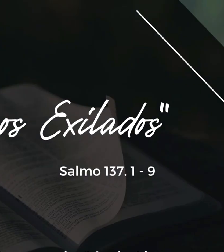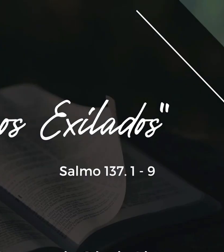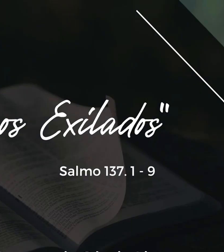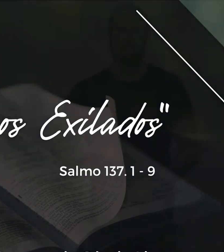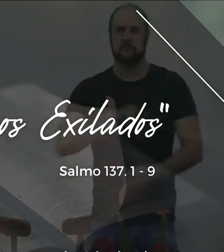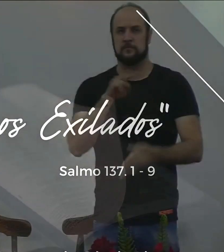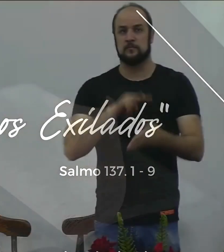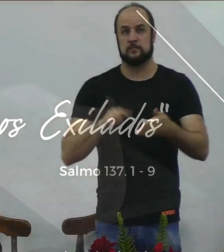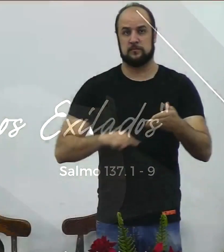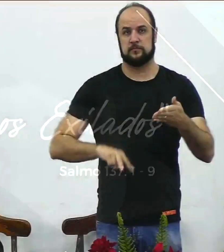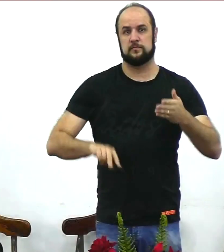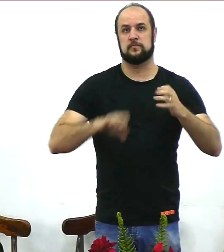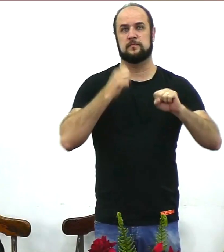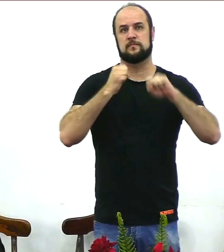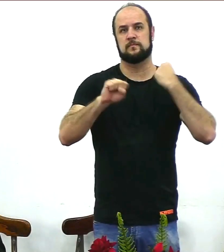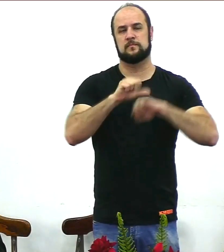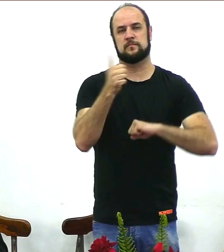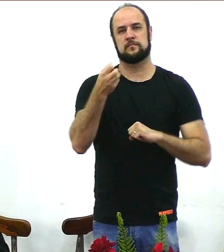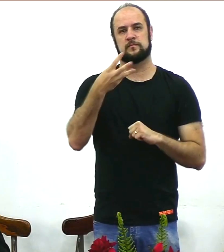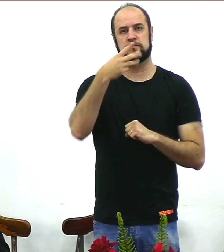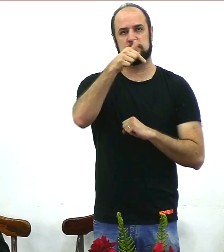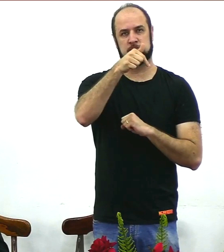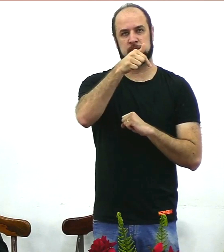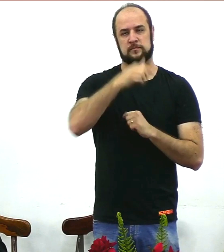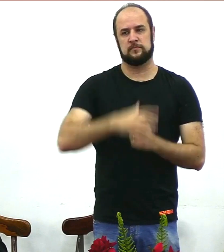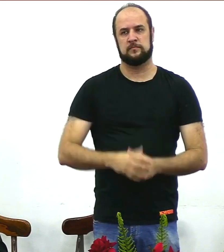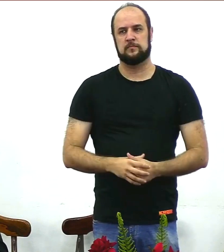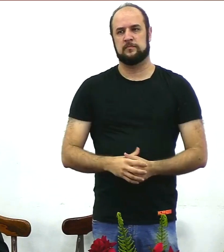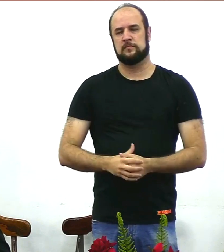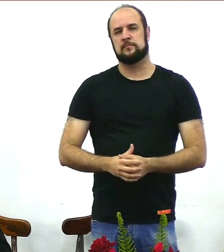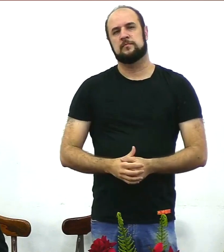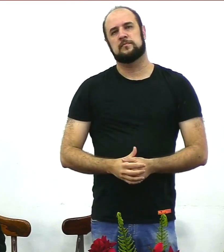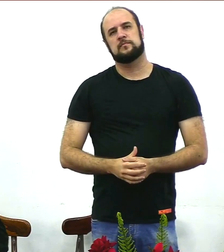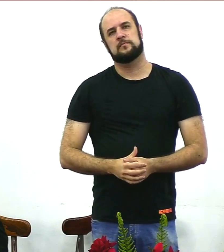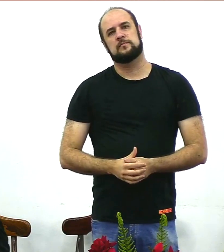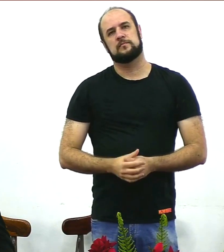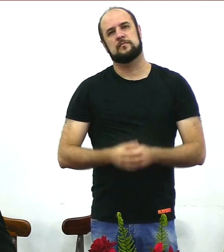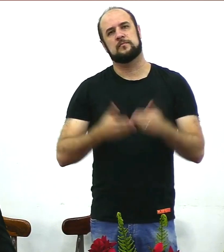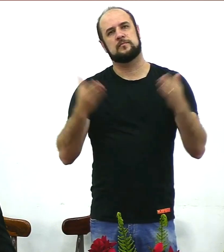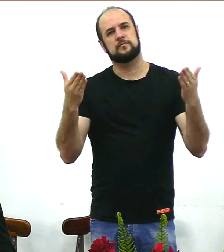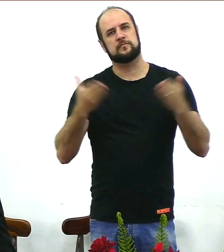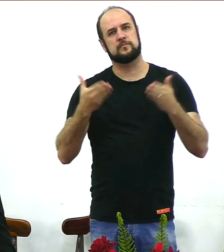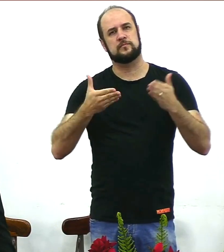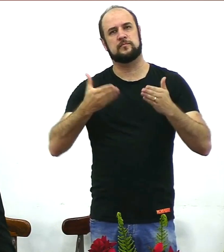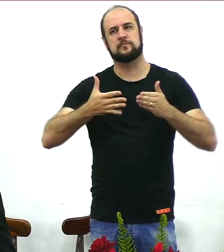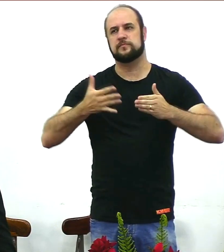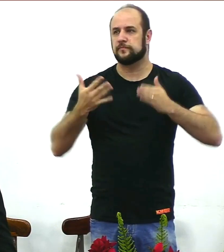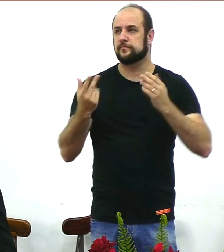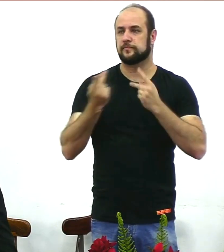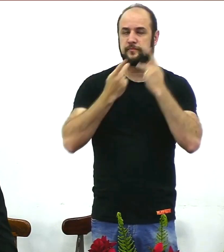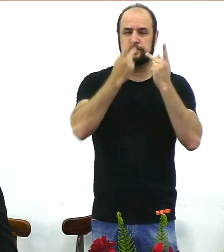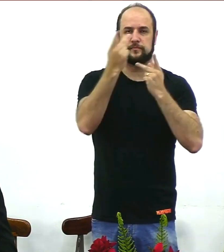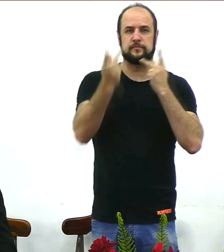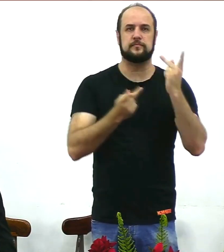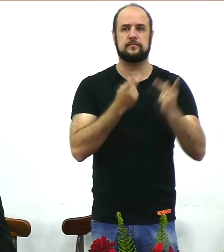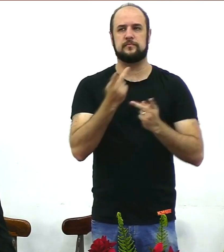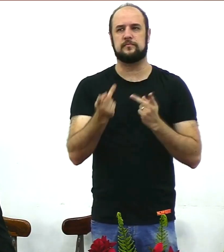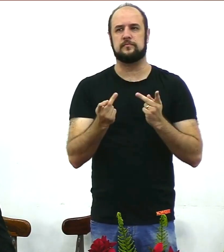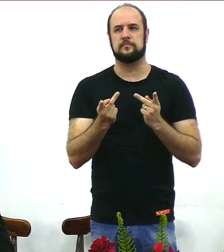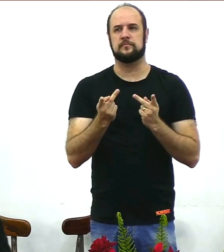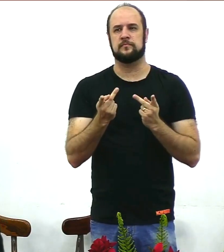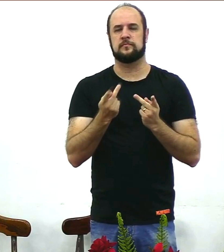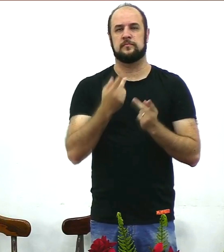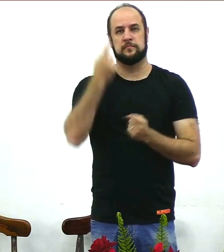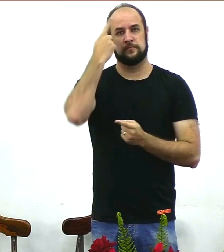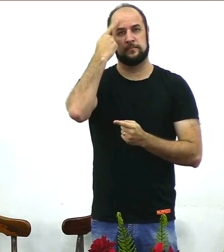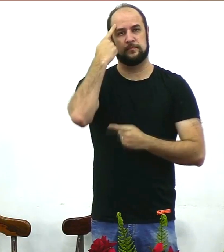lerei o texto do Salmo 137 e pretendo expor essa passagem a partir do